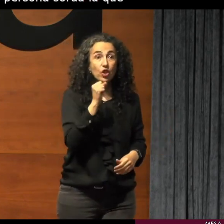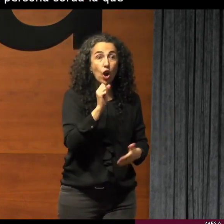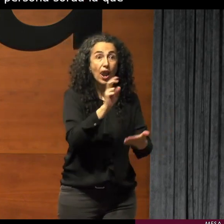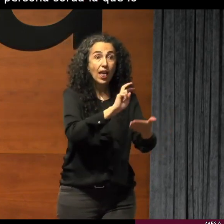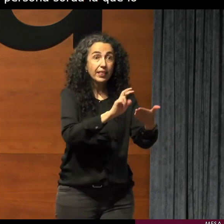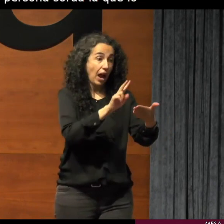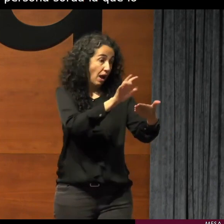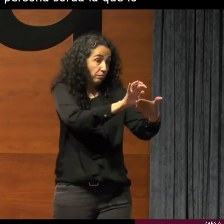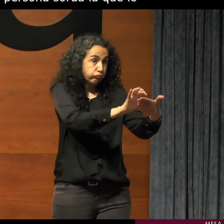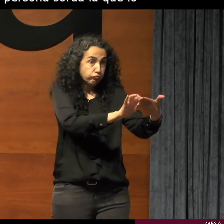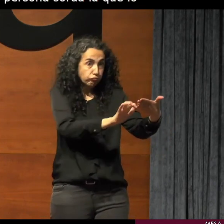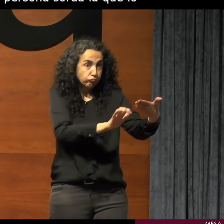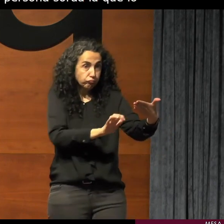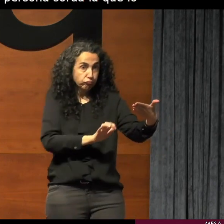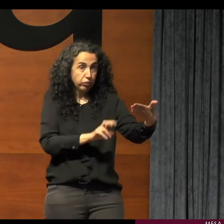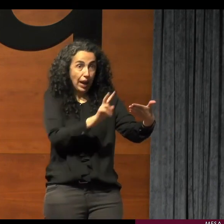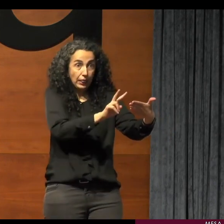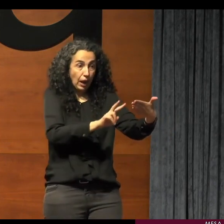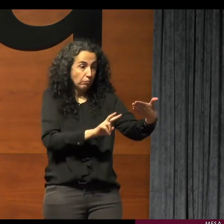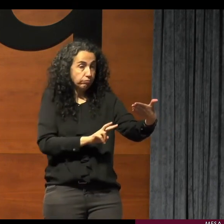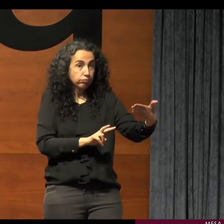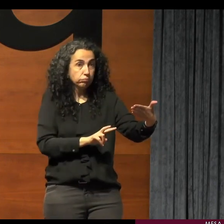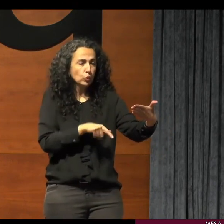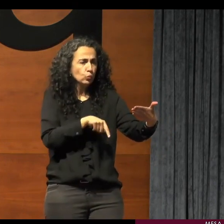Por ejemplo, leía la letra